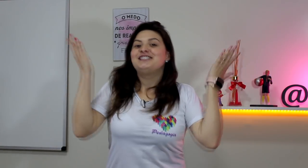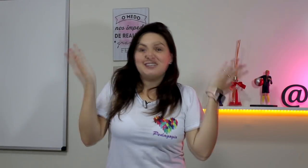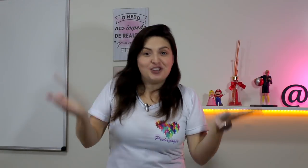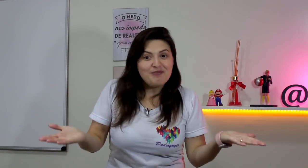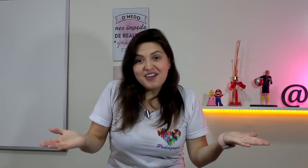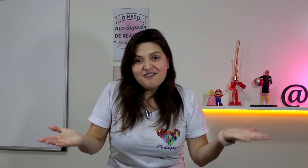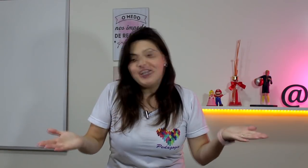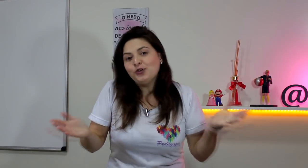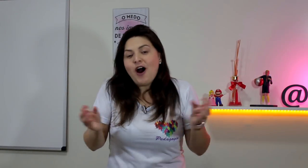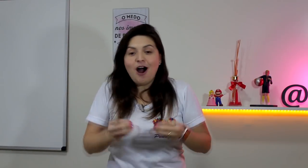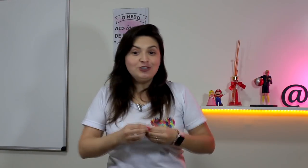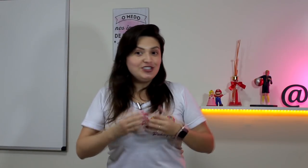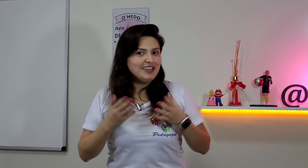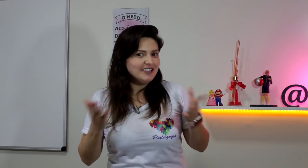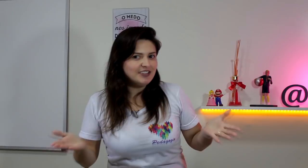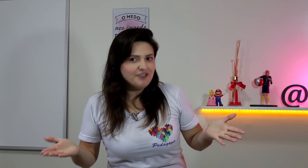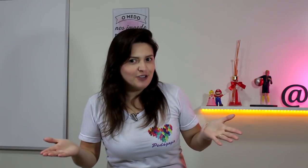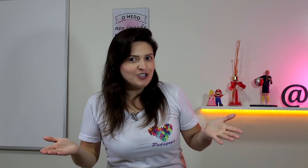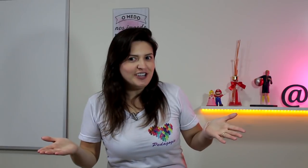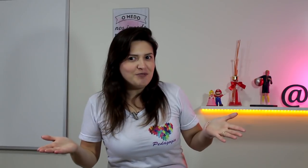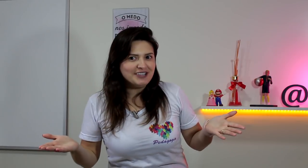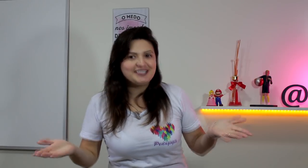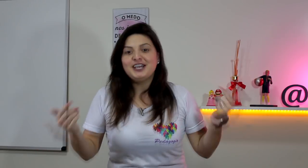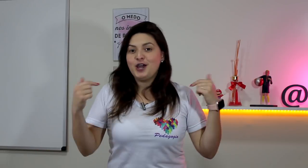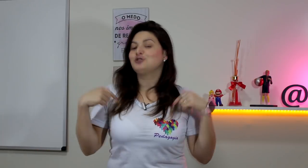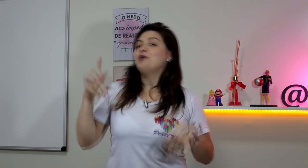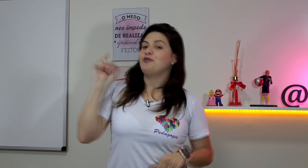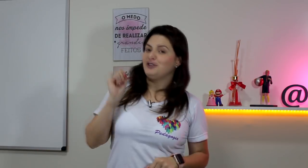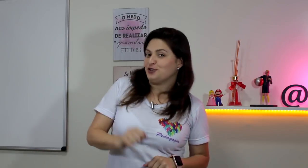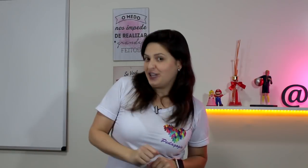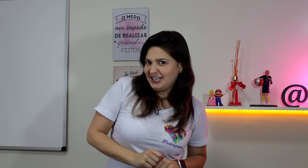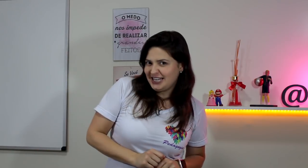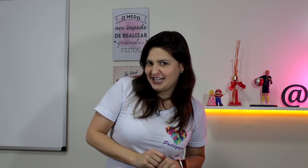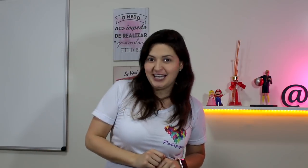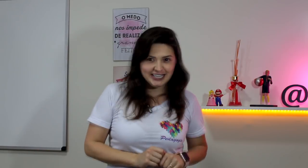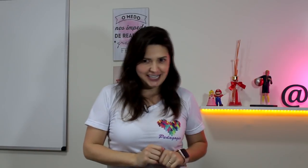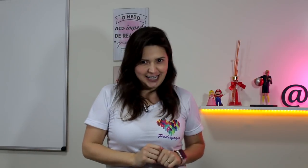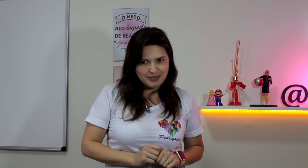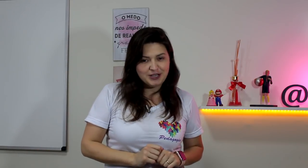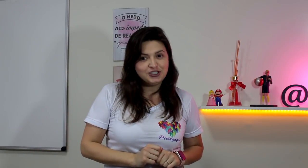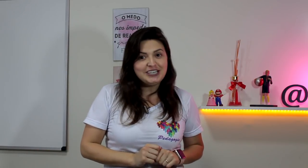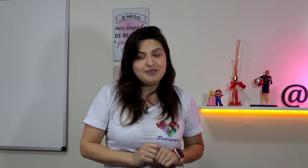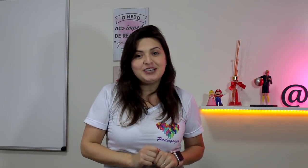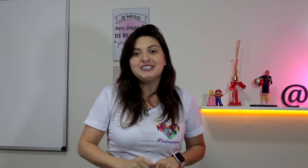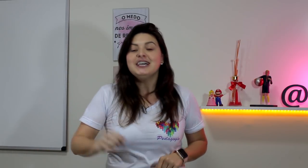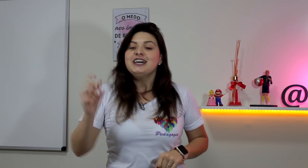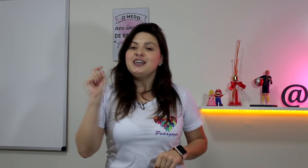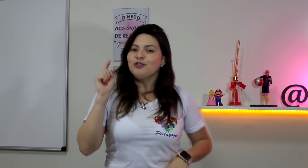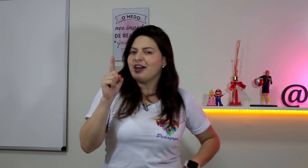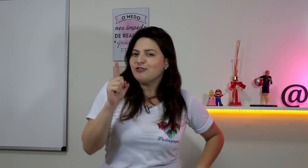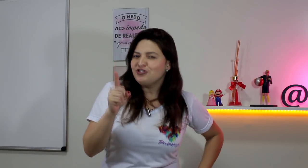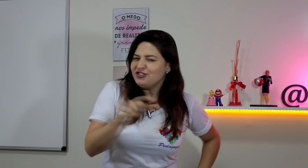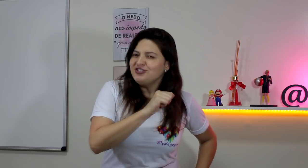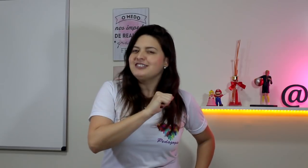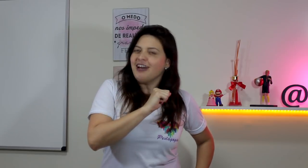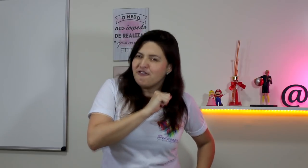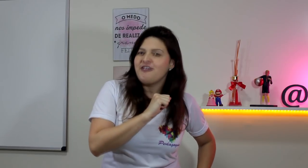Seja bem-vindo ao Desafio de Libras. Eu sou a professora Aninha, aqui da Academia de Libras, e eu quero te